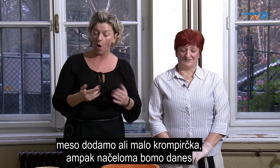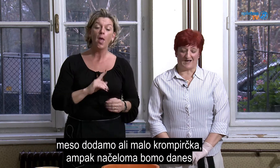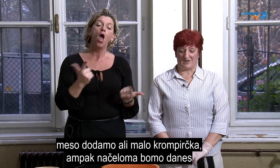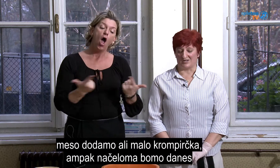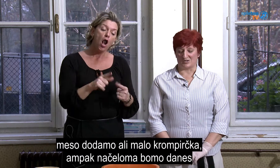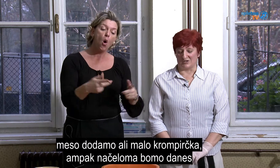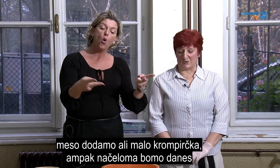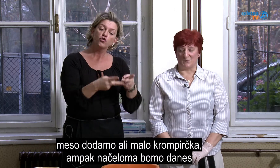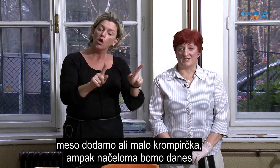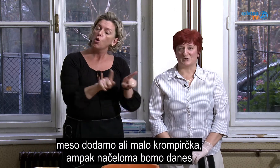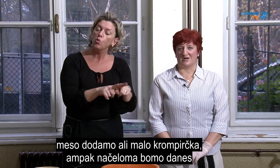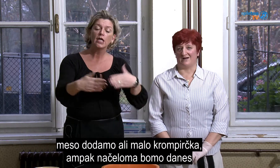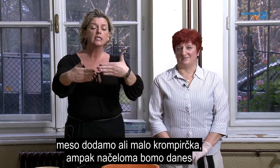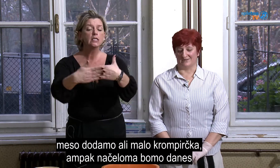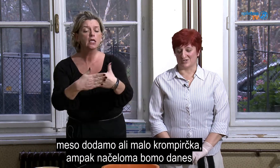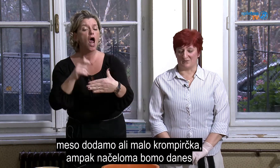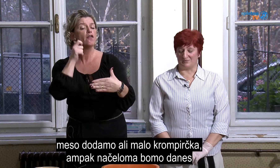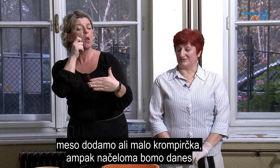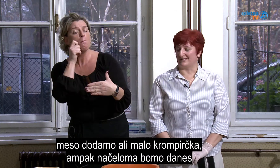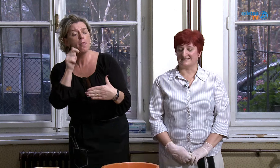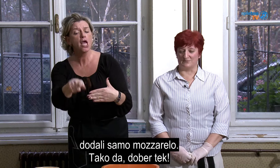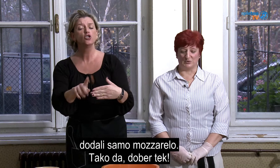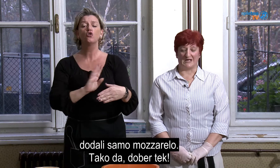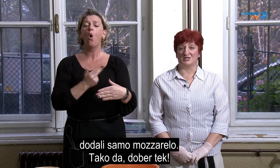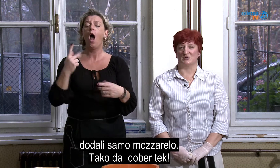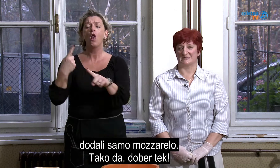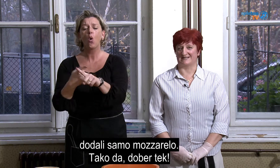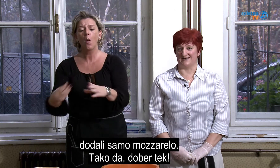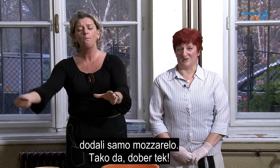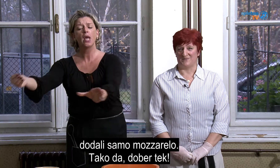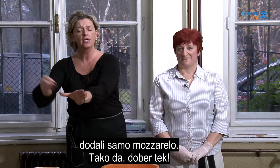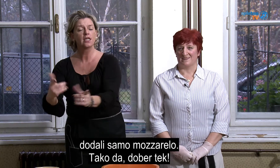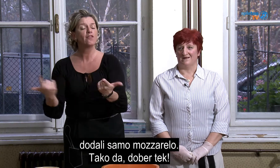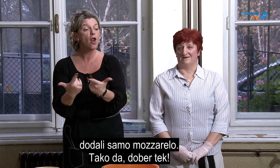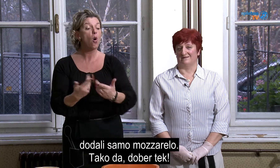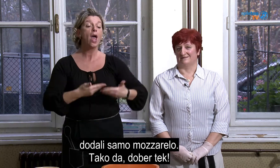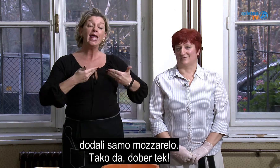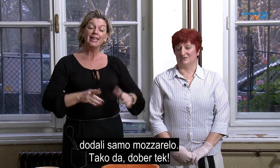dodamo ali kakšnega krompirčka, ampak načeloma bomo danes samo dodali še mocarelo. Tako da